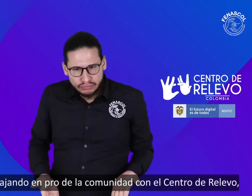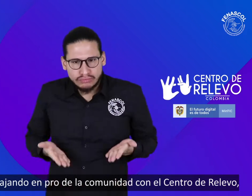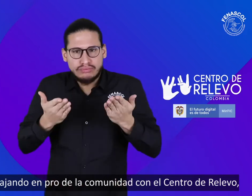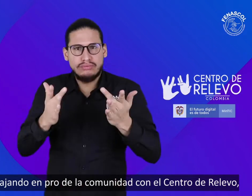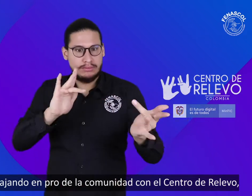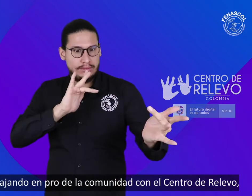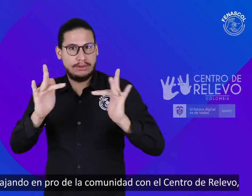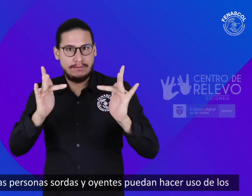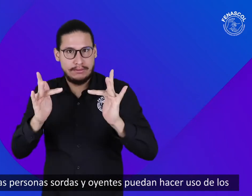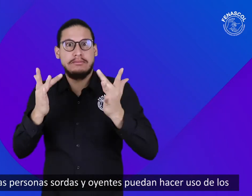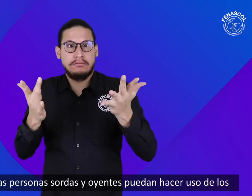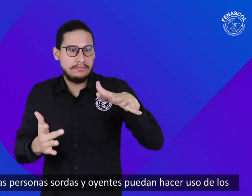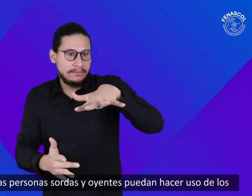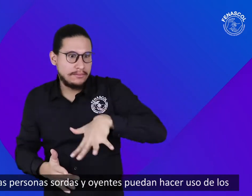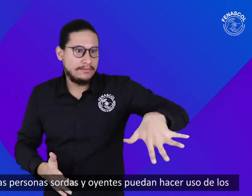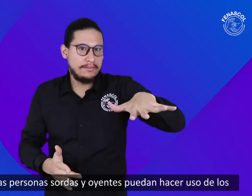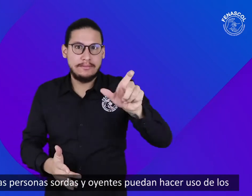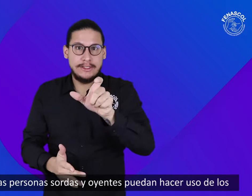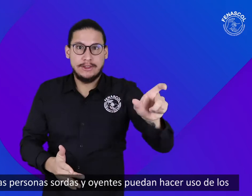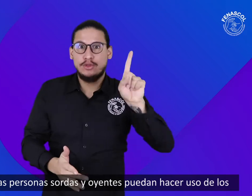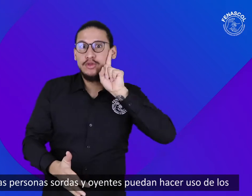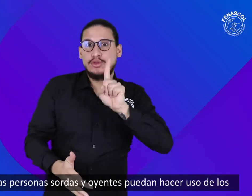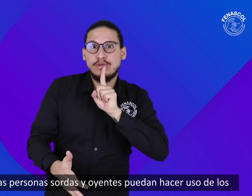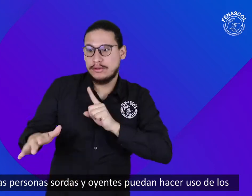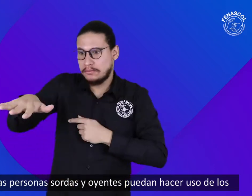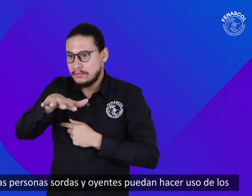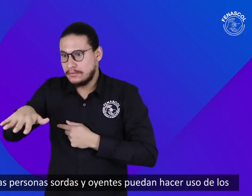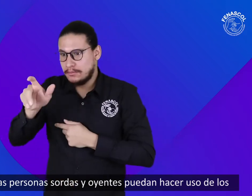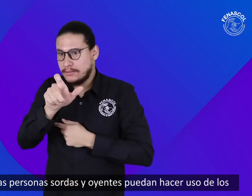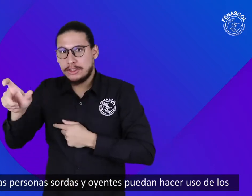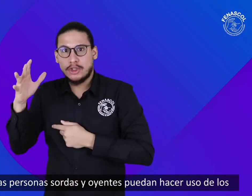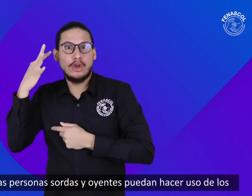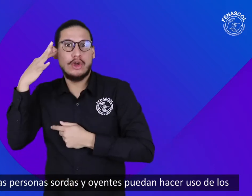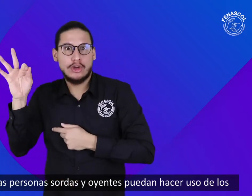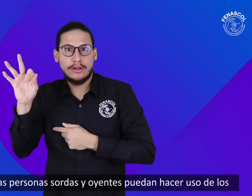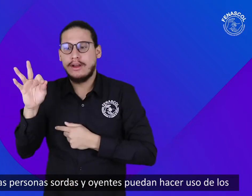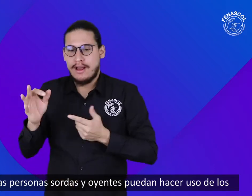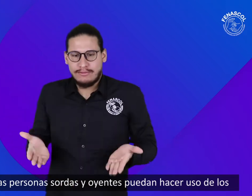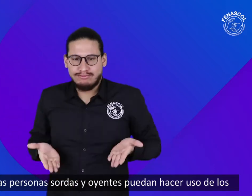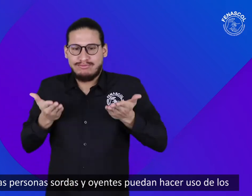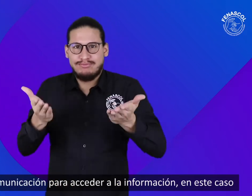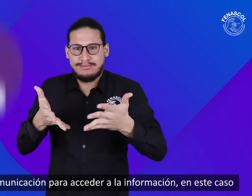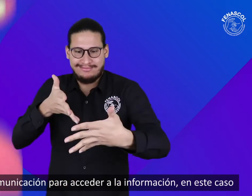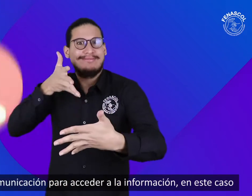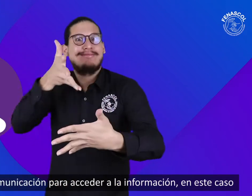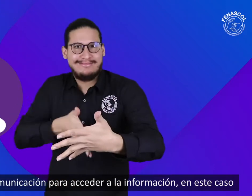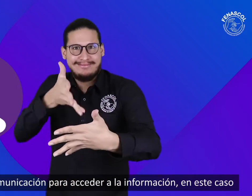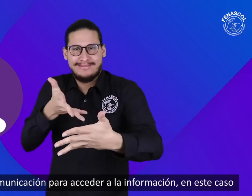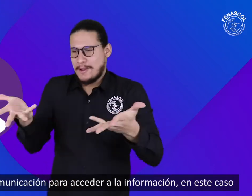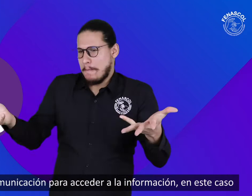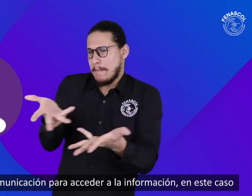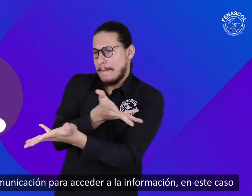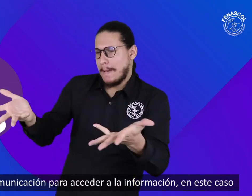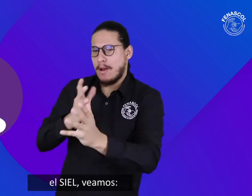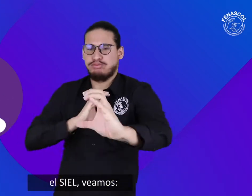con el Centro de Relevo, para que así las personas sordas y oyentes puedan hacer uso de los canales de comunicación para